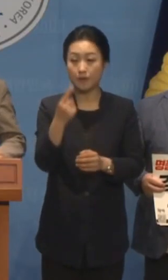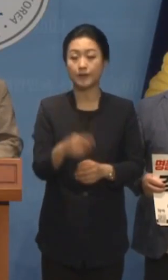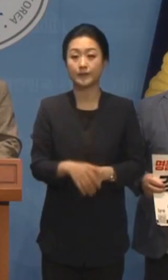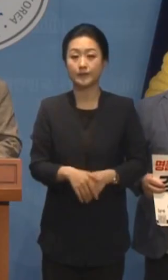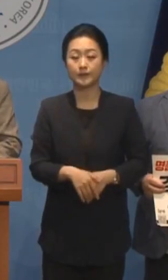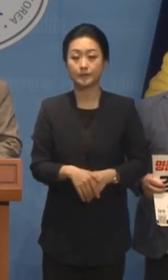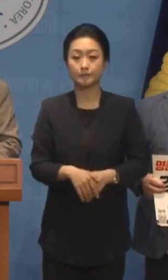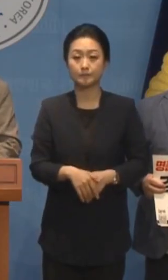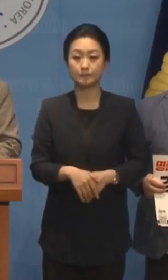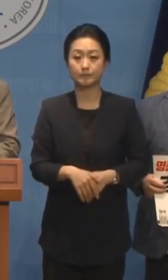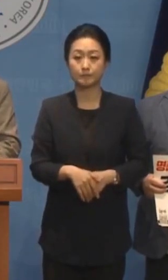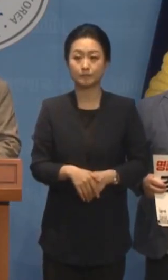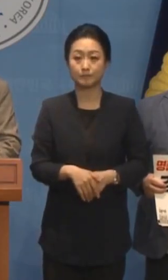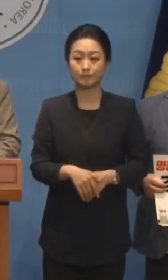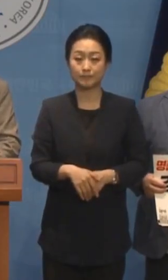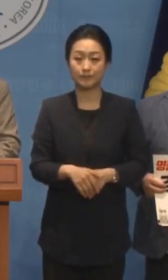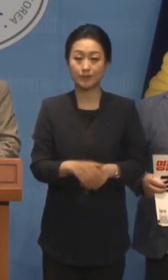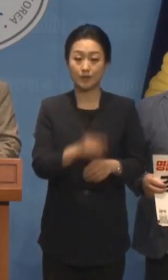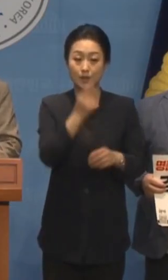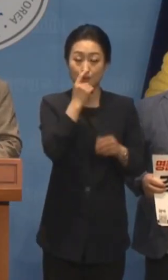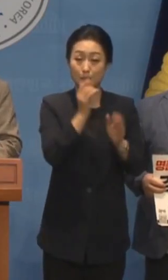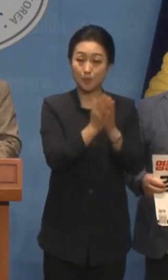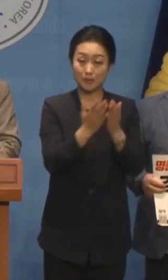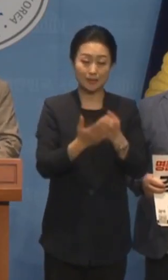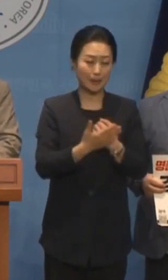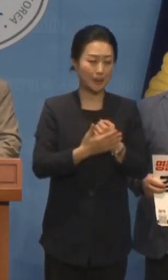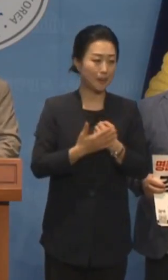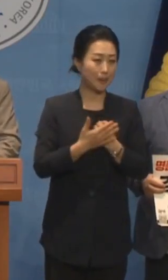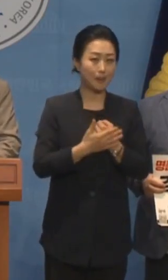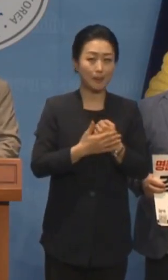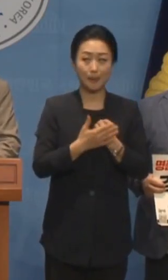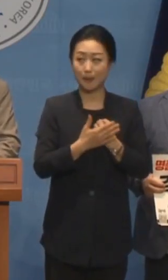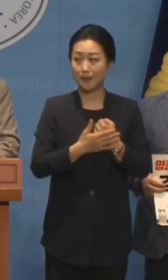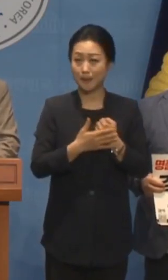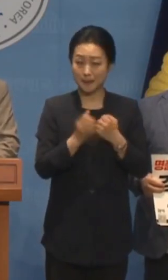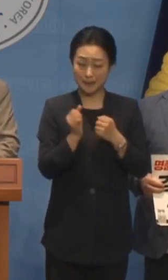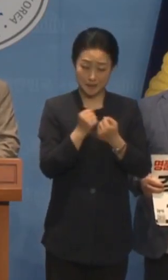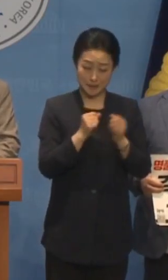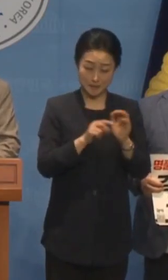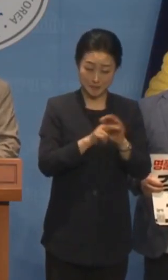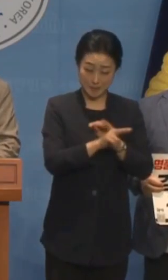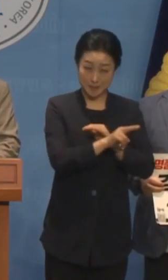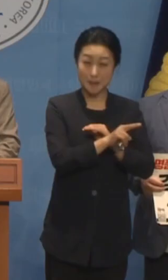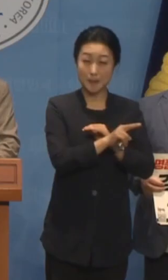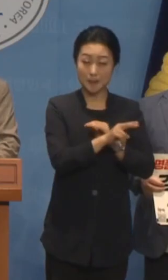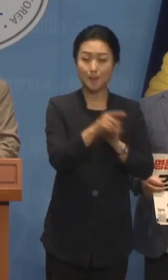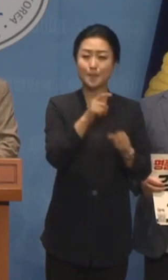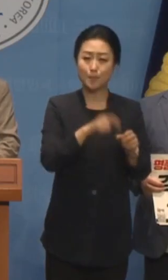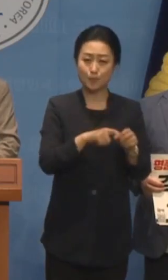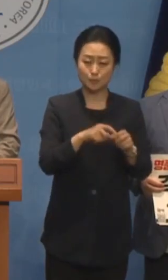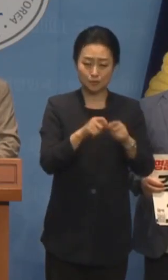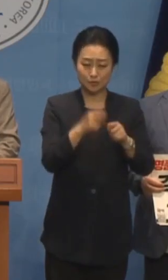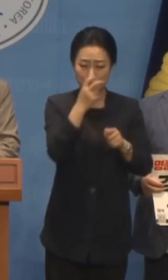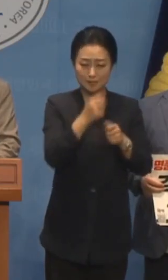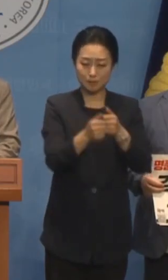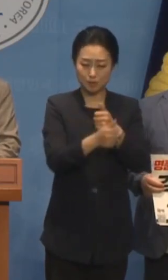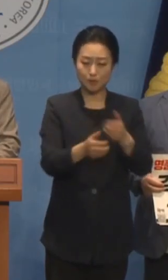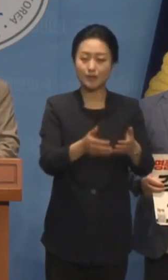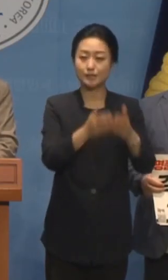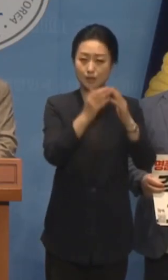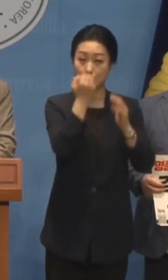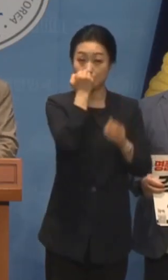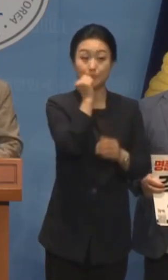일종의 알리바이 차원에서 재빠르게 수심위를 요청했다고밖에 볼 수